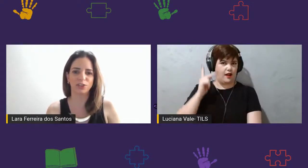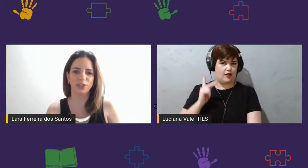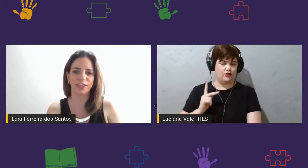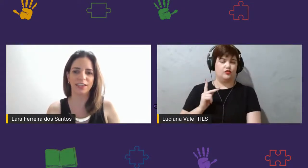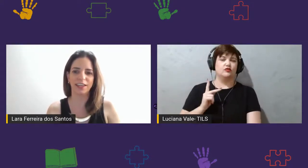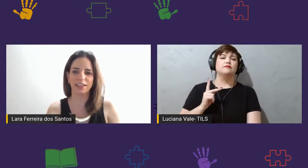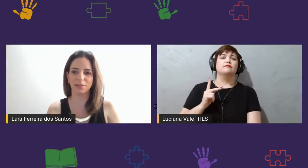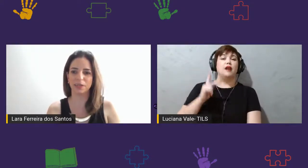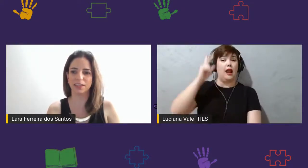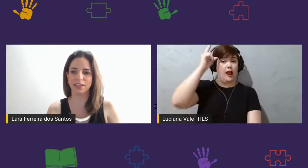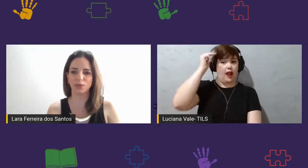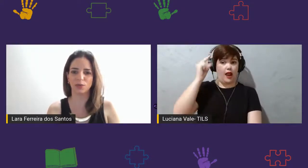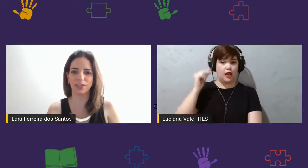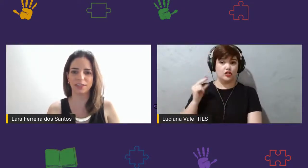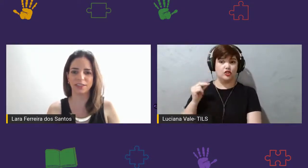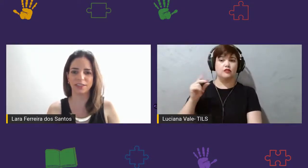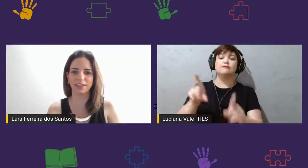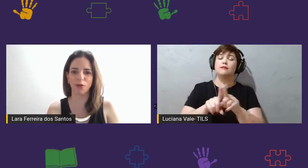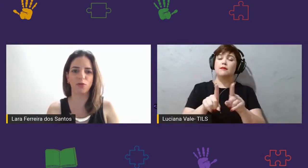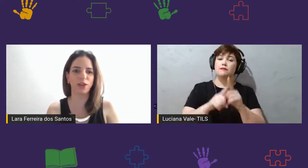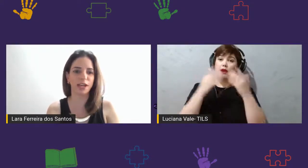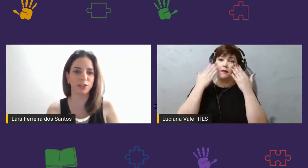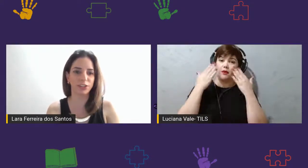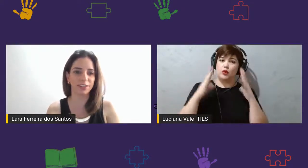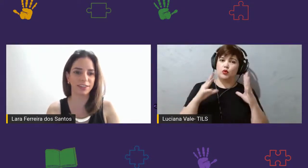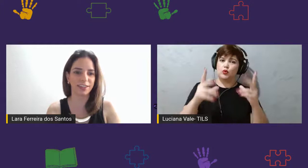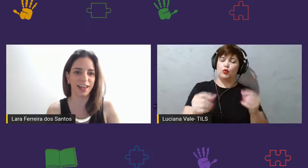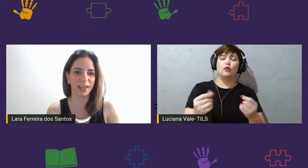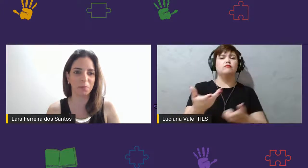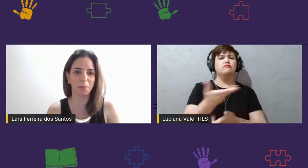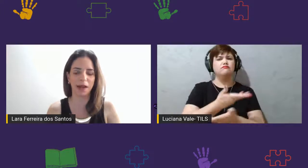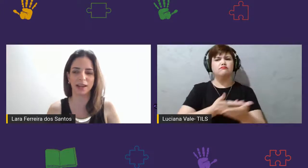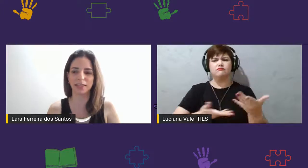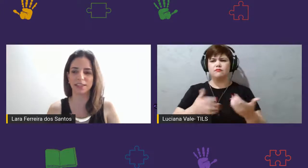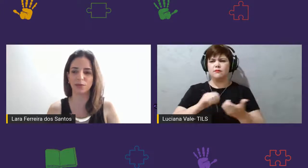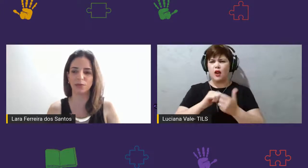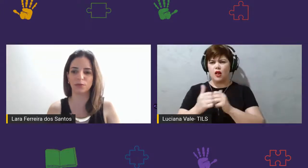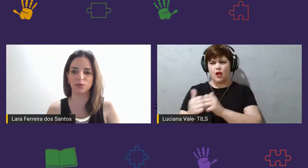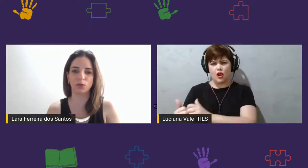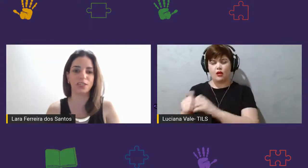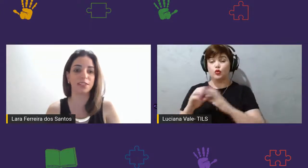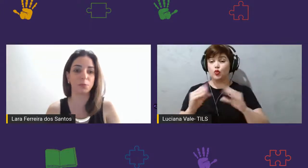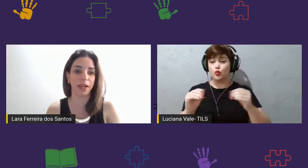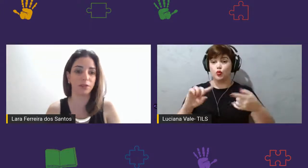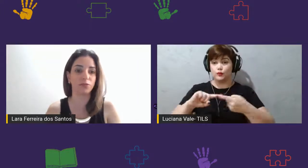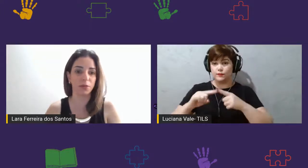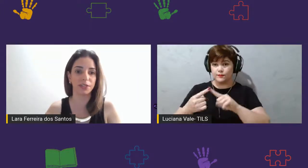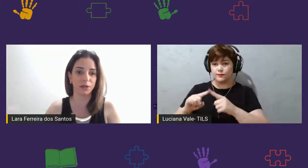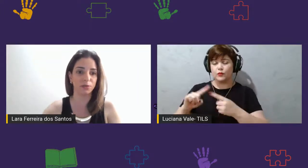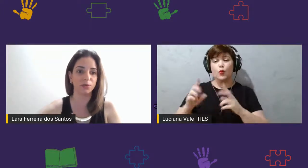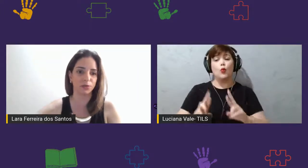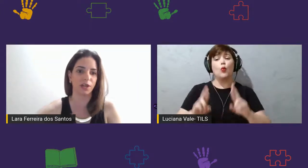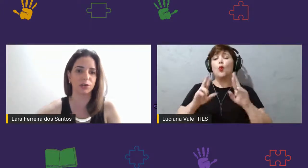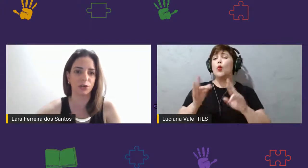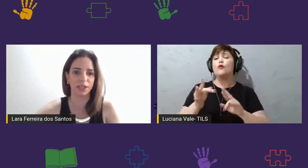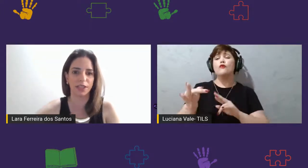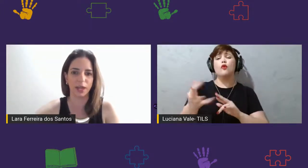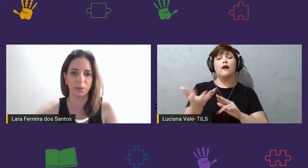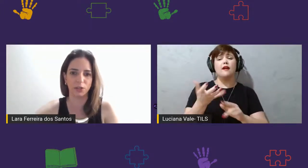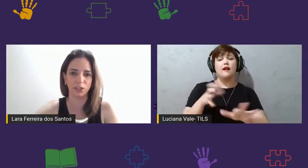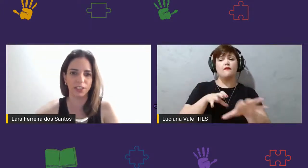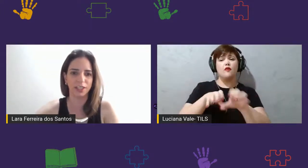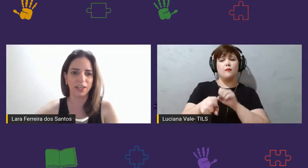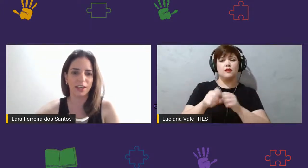e acho que as apresentações convergem, né, para a questão do que se espera da formação do tradutor